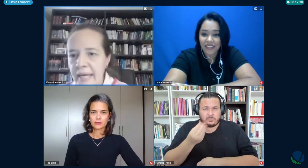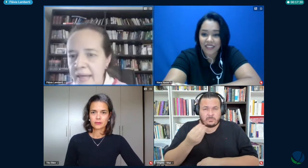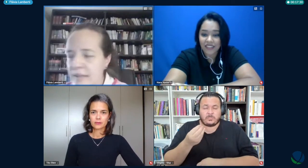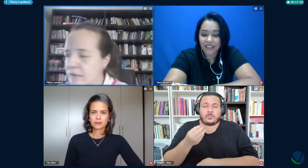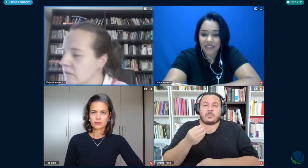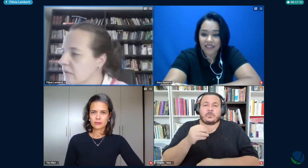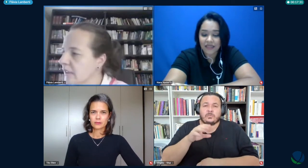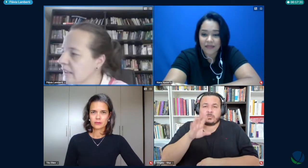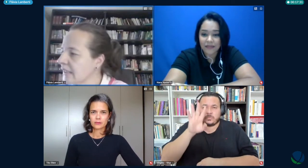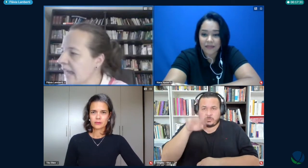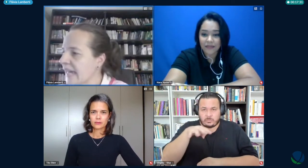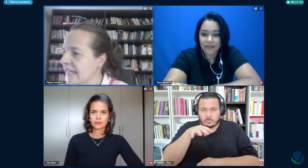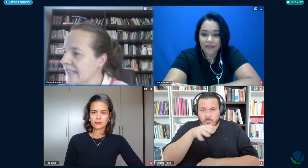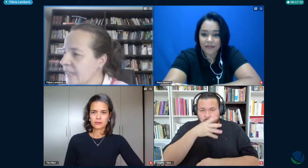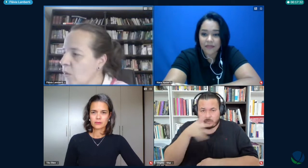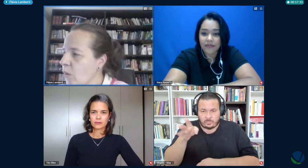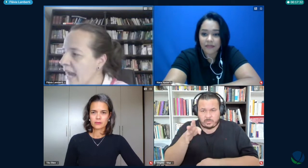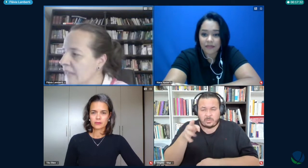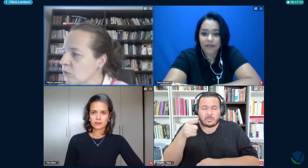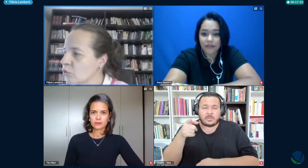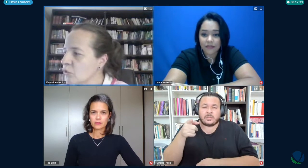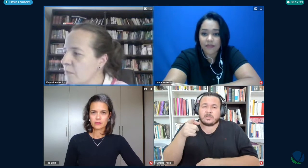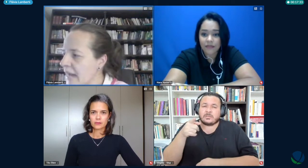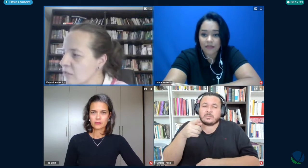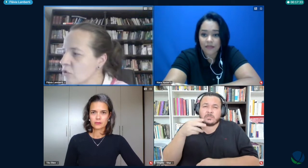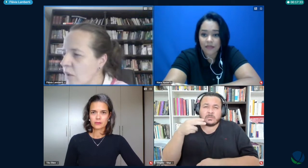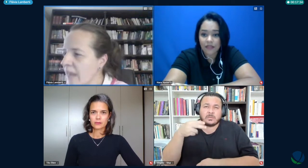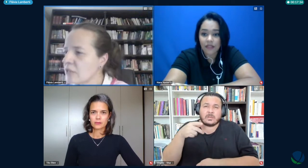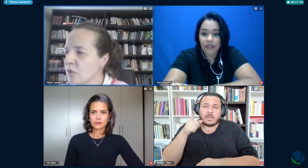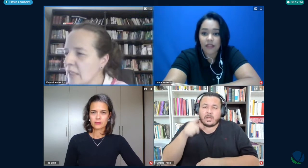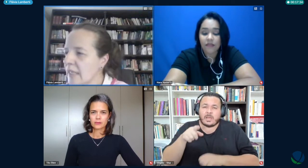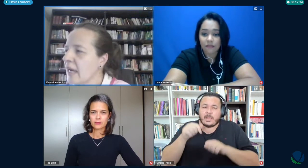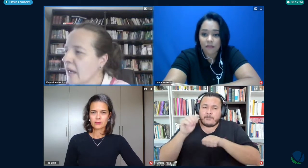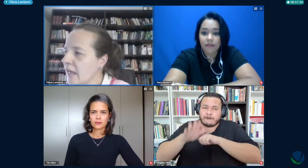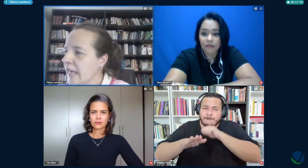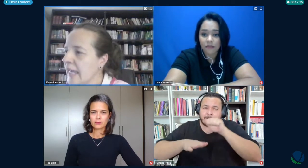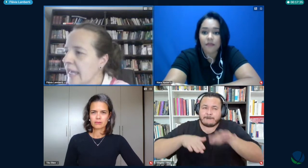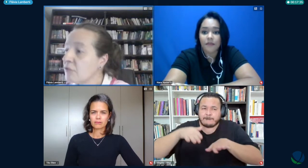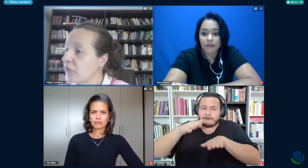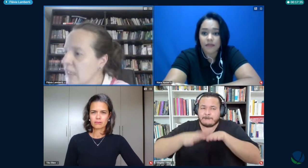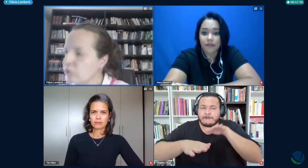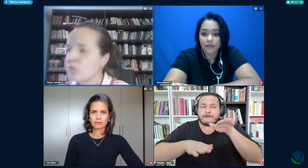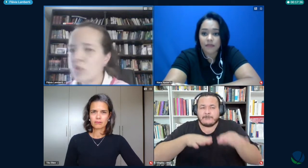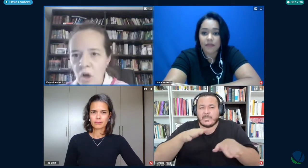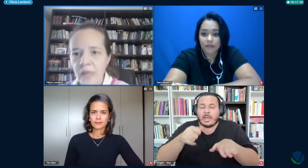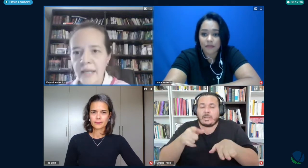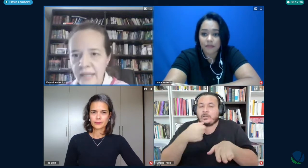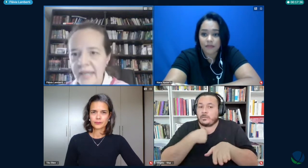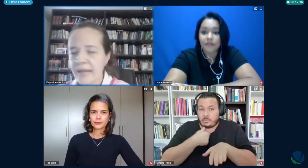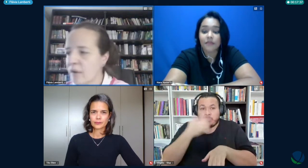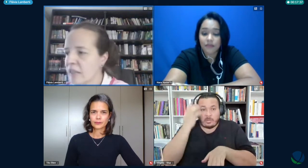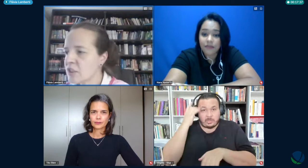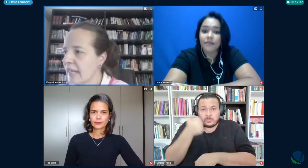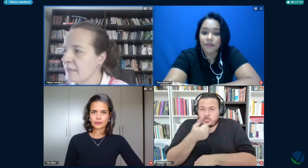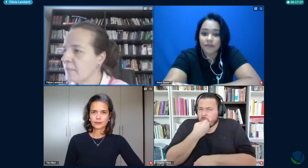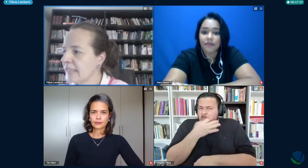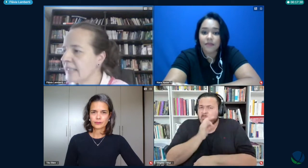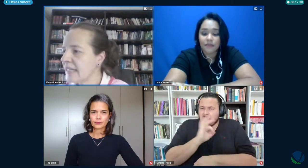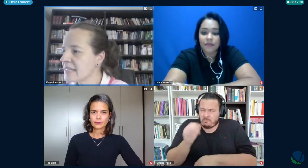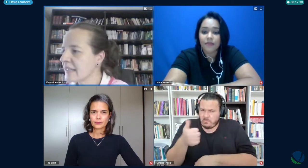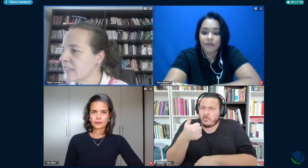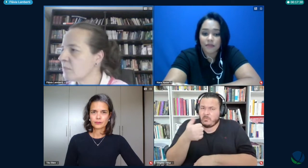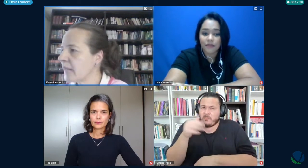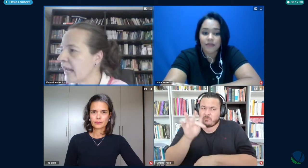Nara, aquele quadro dos passos, eu acho que ele funciona, né? Eu acho que ele é